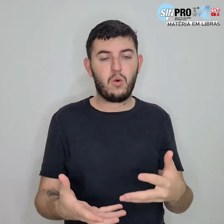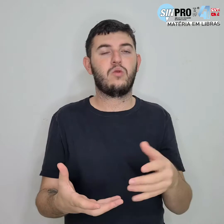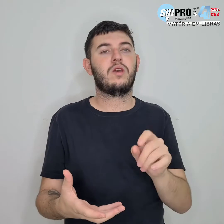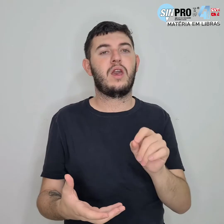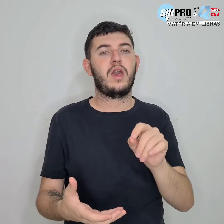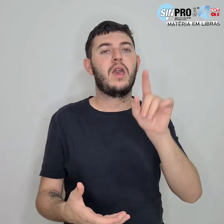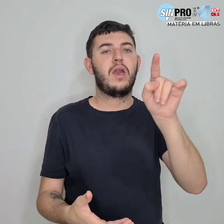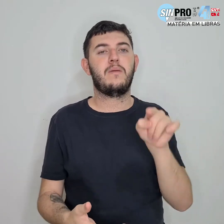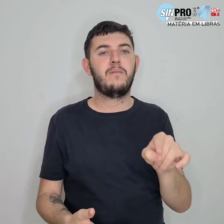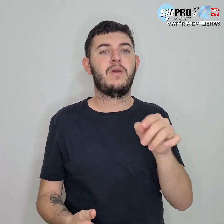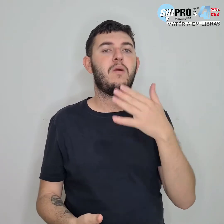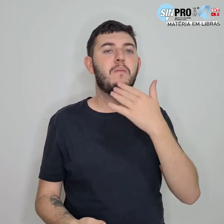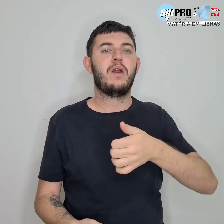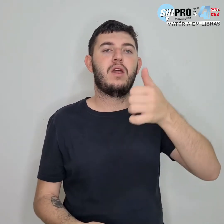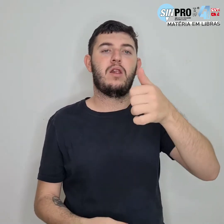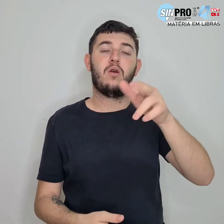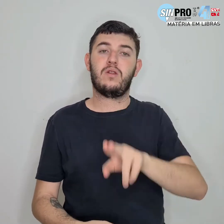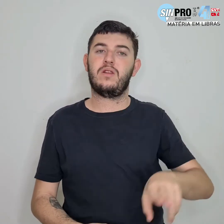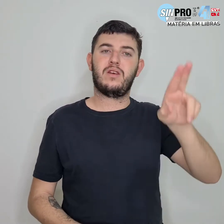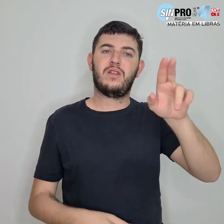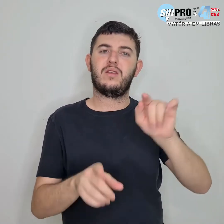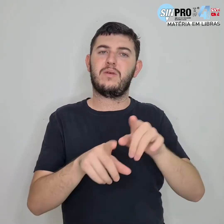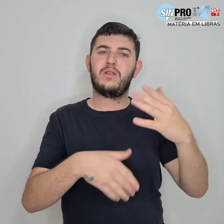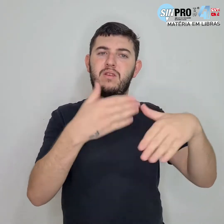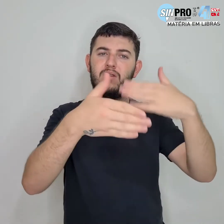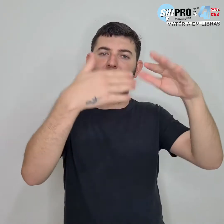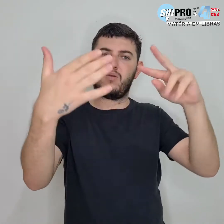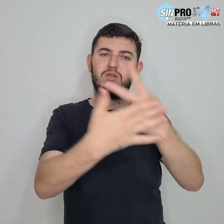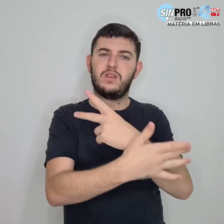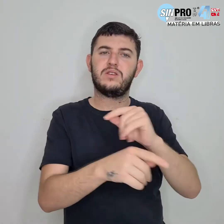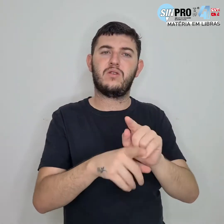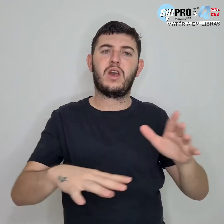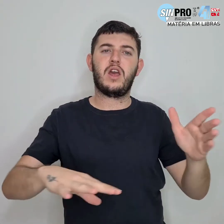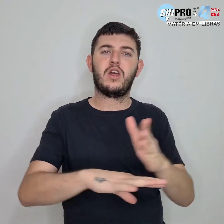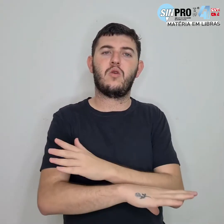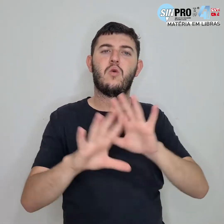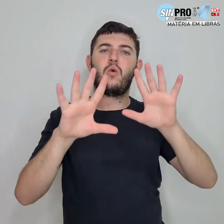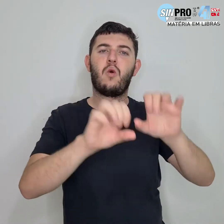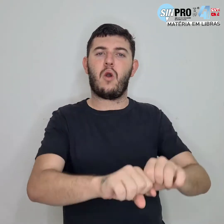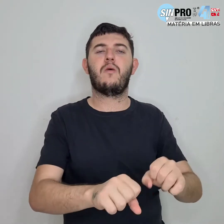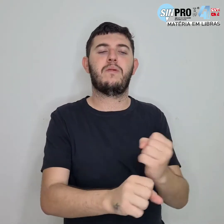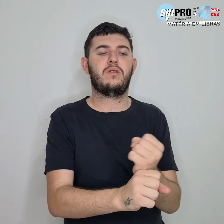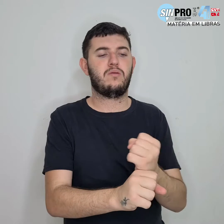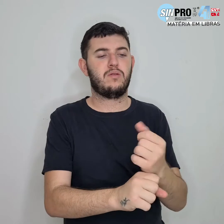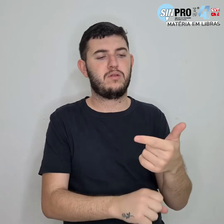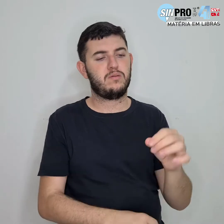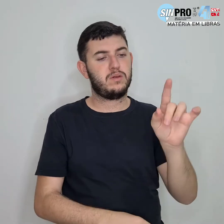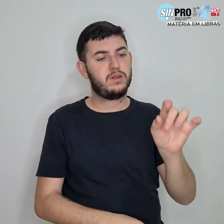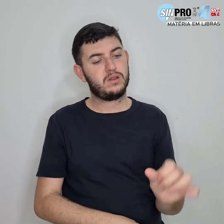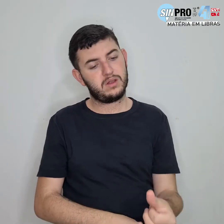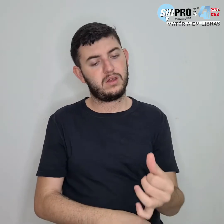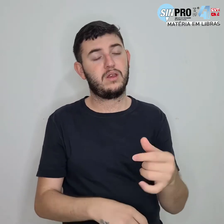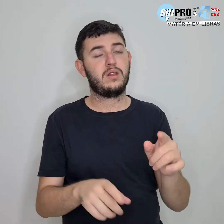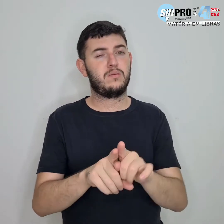o desinvestimento praticado desde o golpe de 2016. Em meio à pandemia, com mais de 13